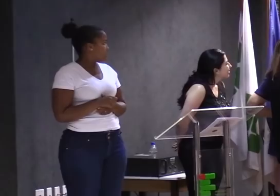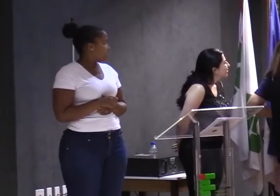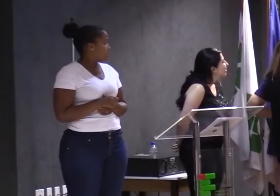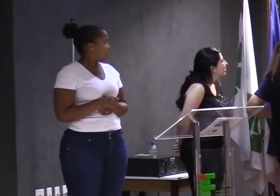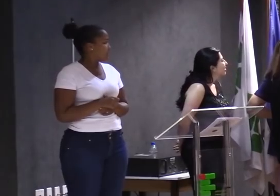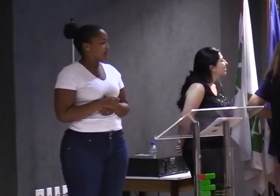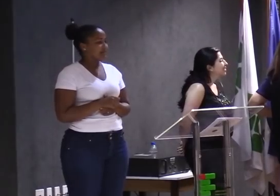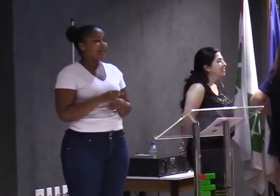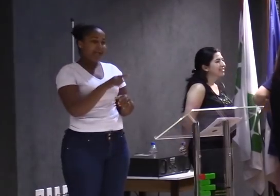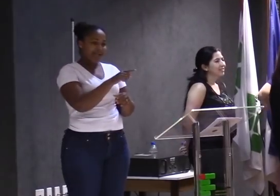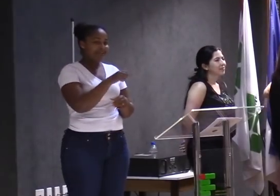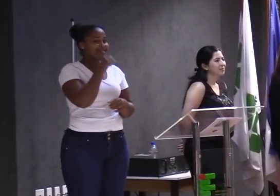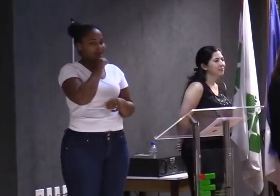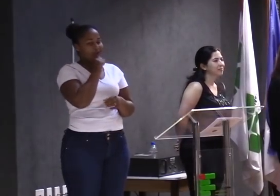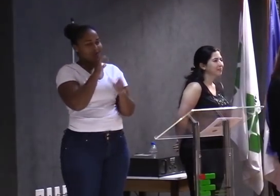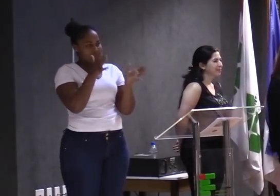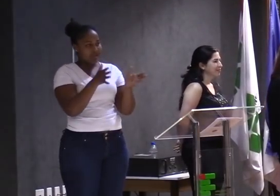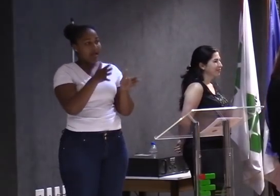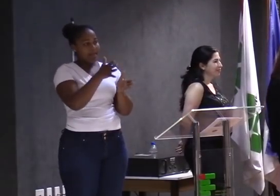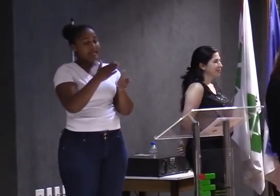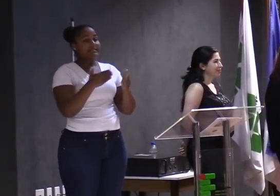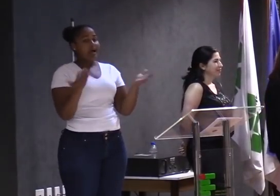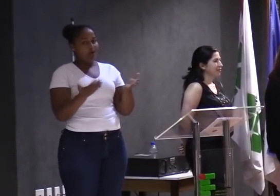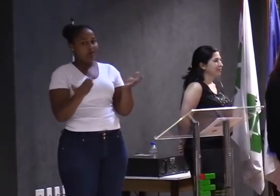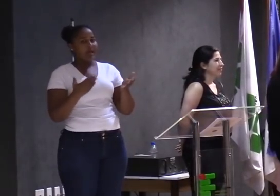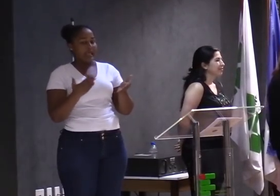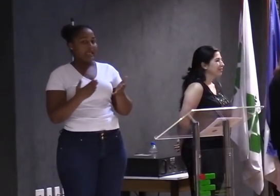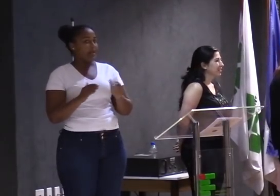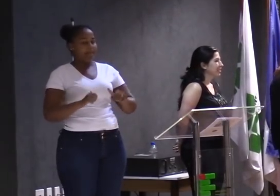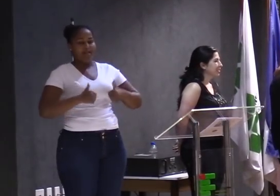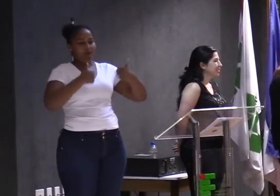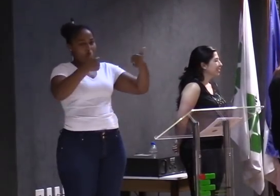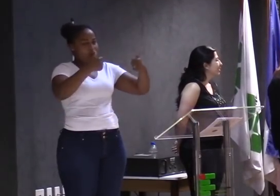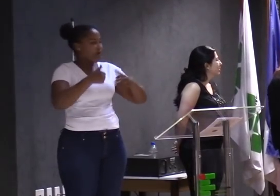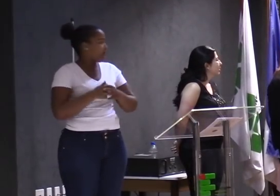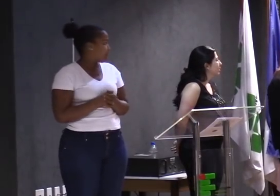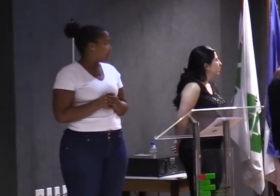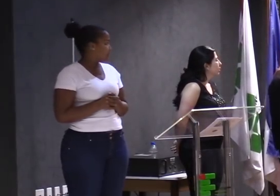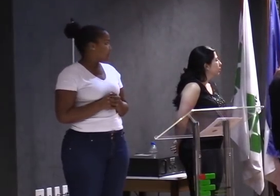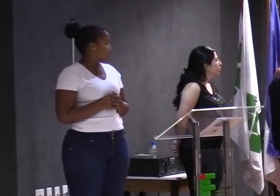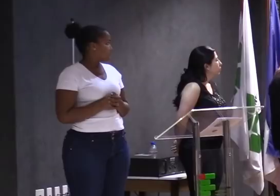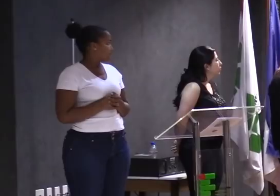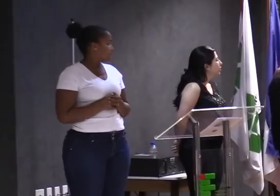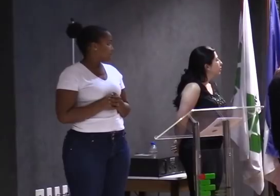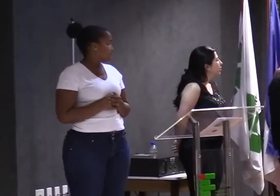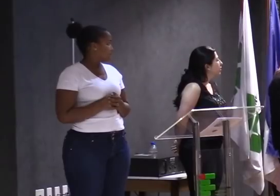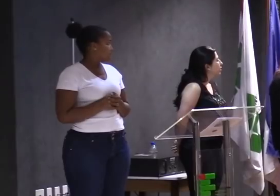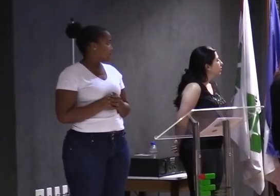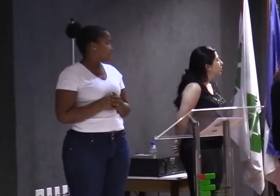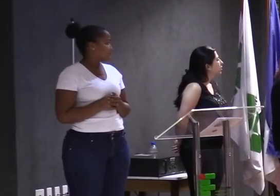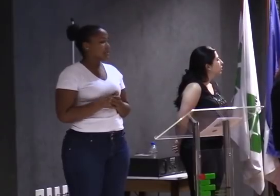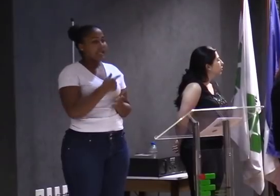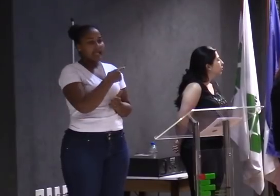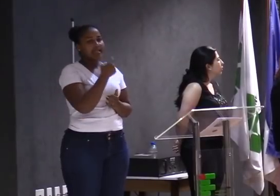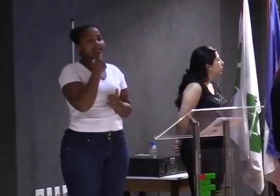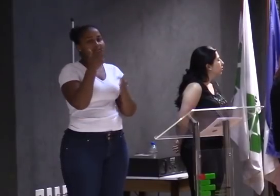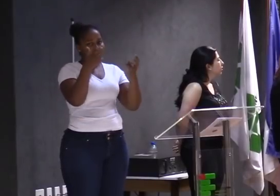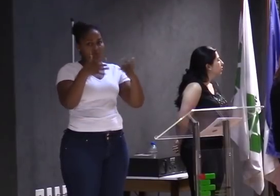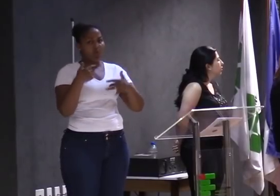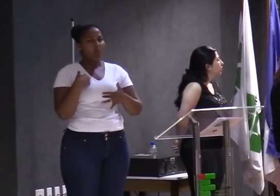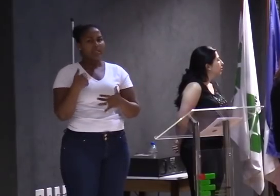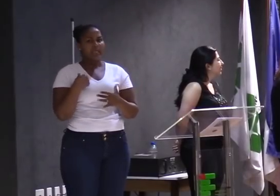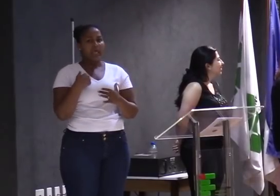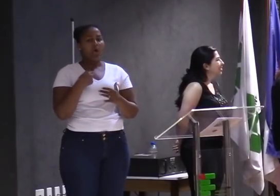ainda fiquei melhor ainda, viu, gente? Gente, só para vocês terem ideia, está ali meu aluno, eu nunca fiz chamada,